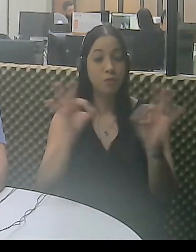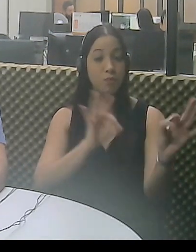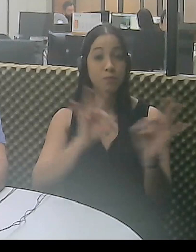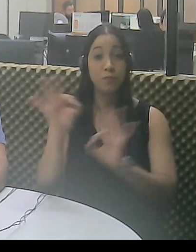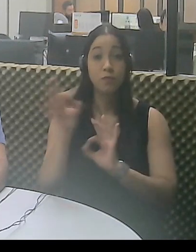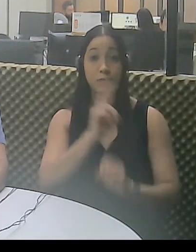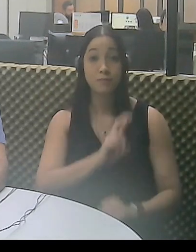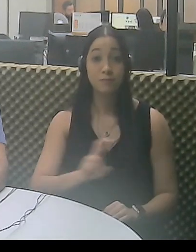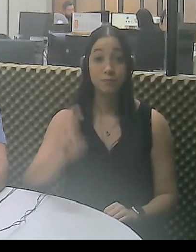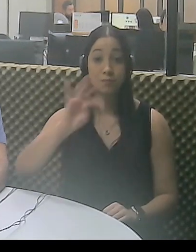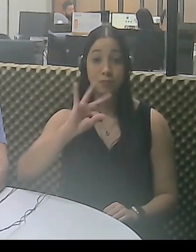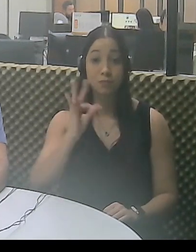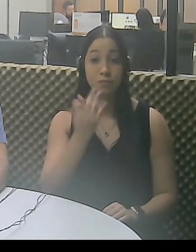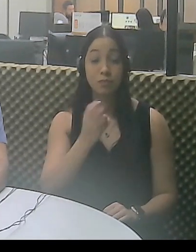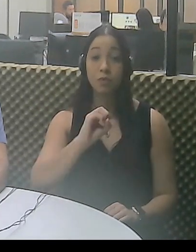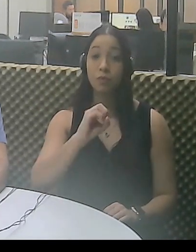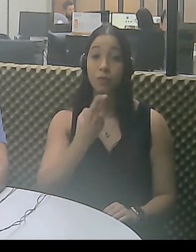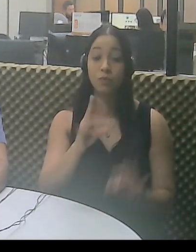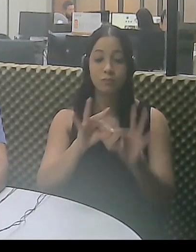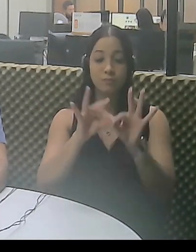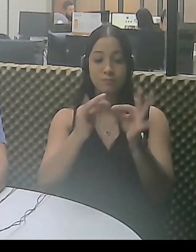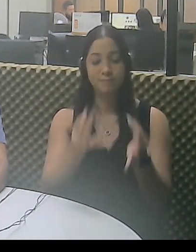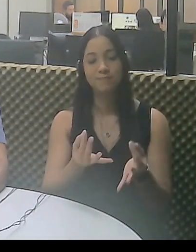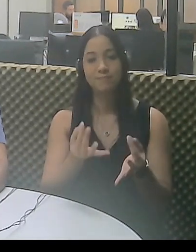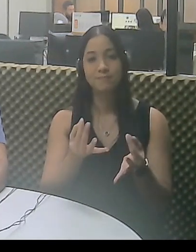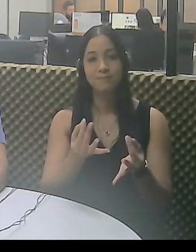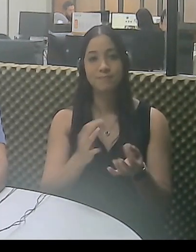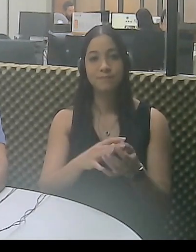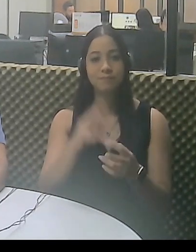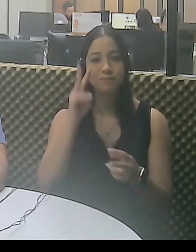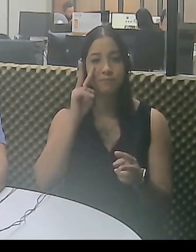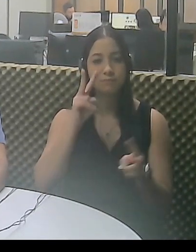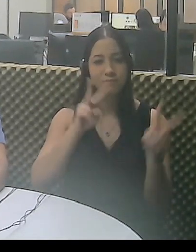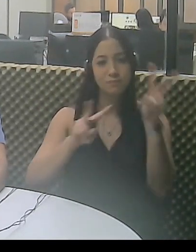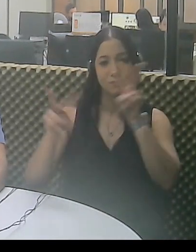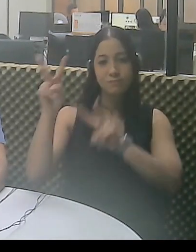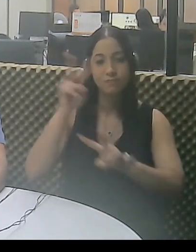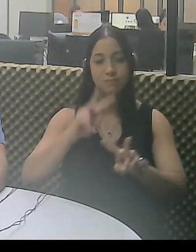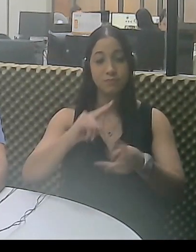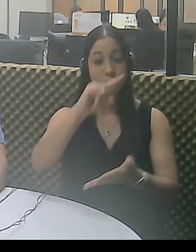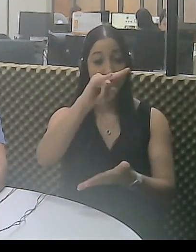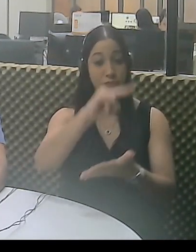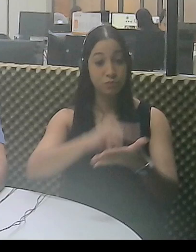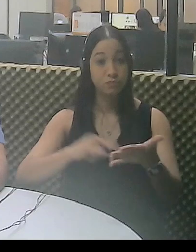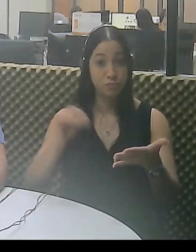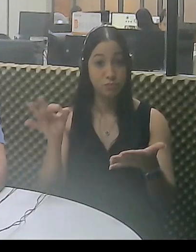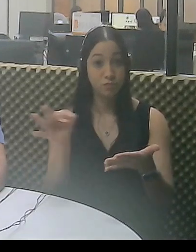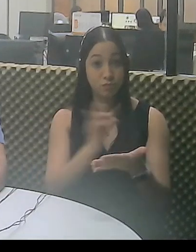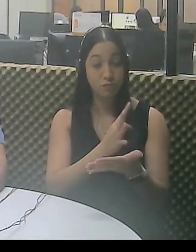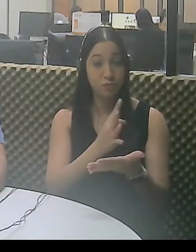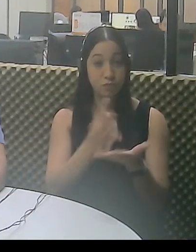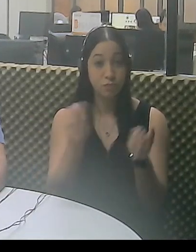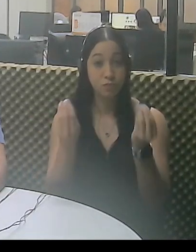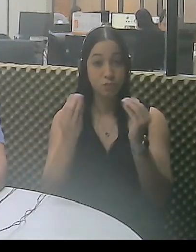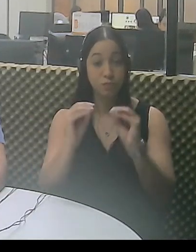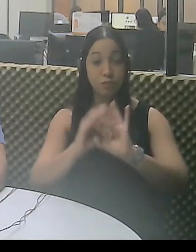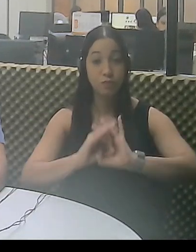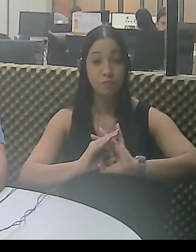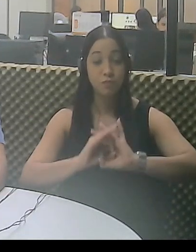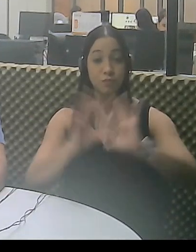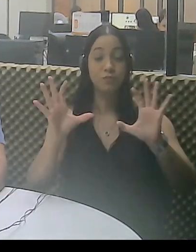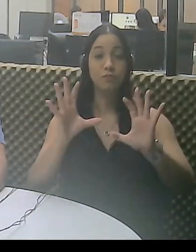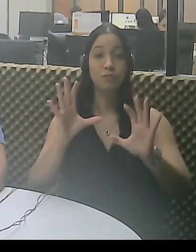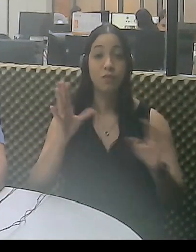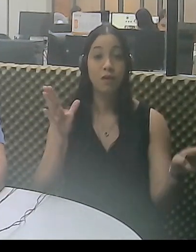representação completa ou simplificada. Com a verificação da documentação, já é emitido alvará de licença